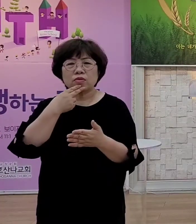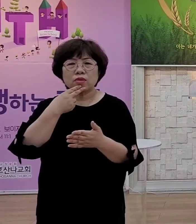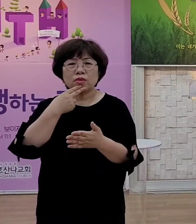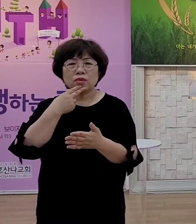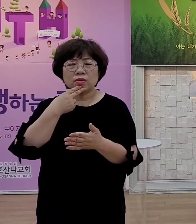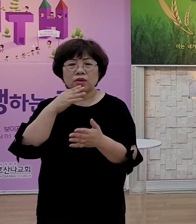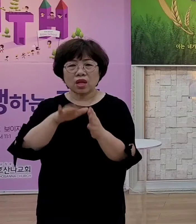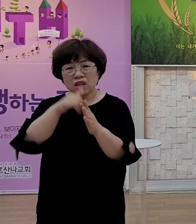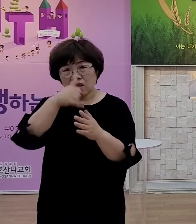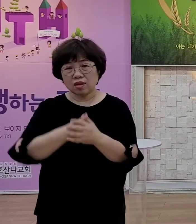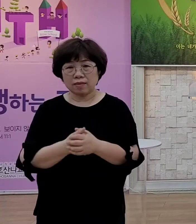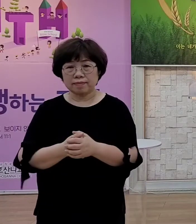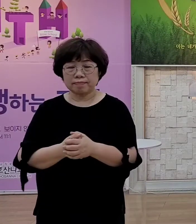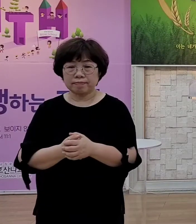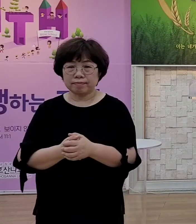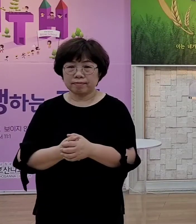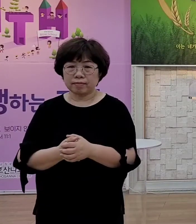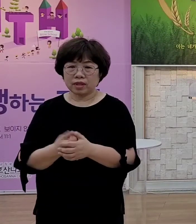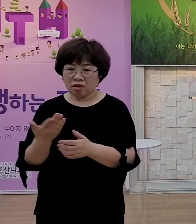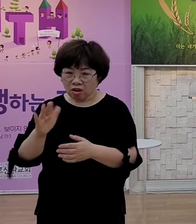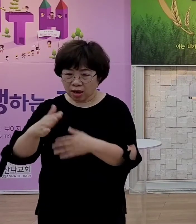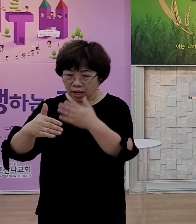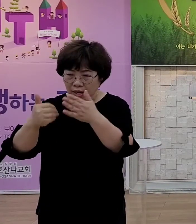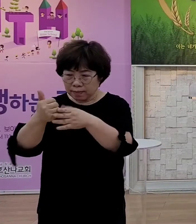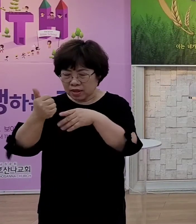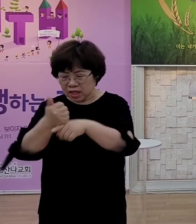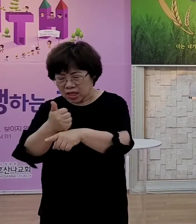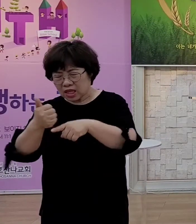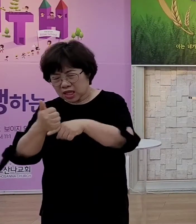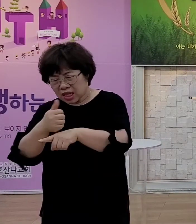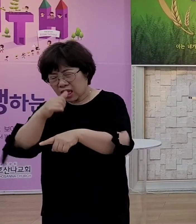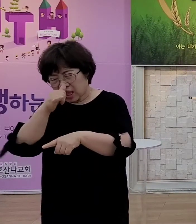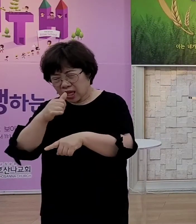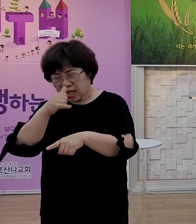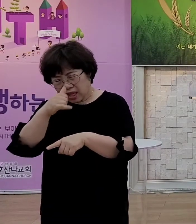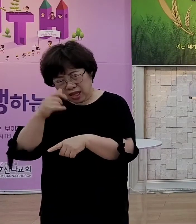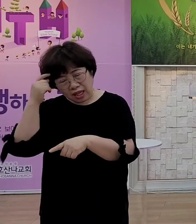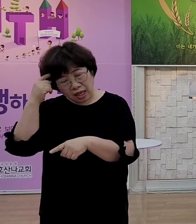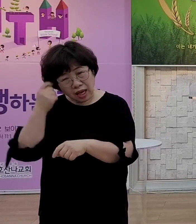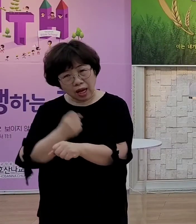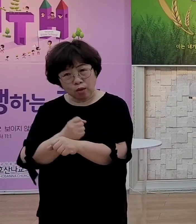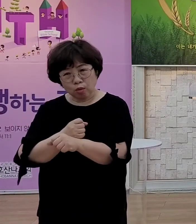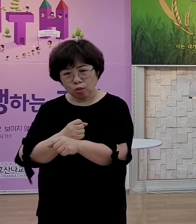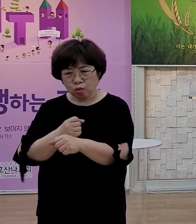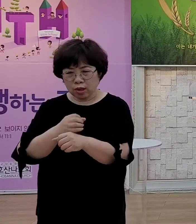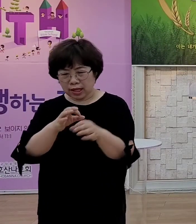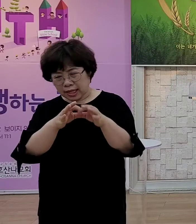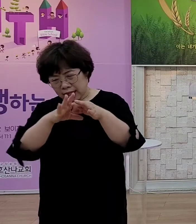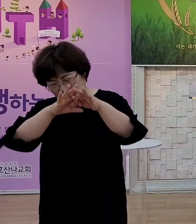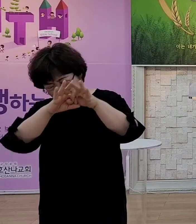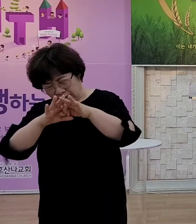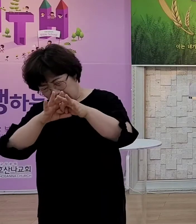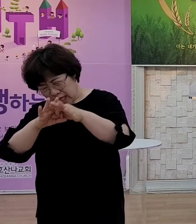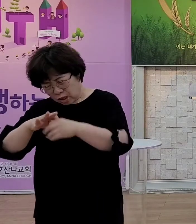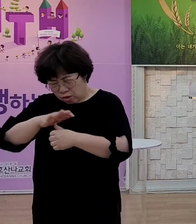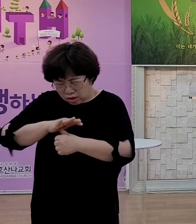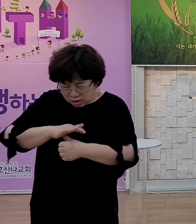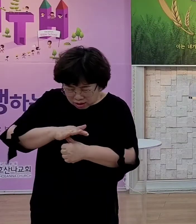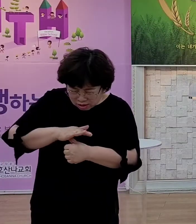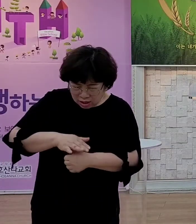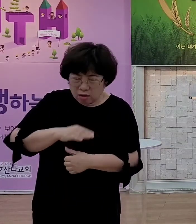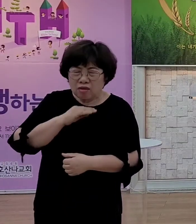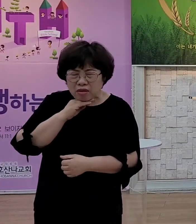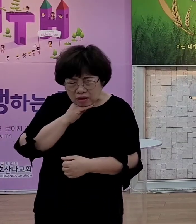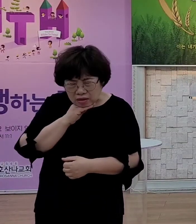분명히 하나님 뜻이 있을 거야. 지금 이렇게 자꾸 오랫동안 기다리게 하시고 자꾸 인내하게 하시고 어떤